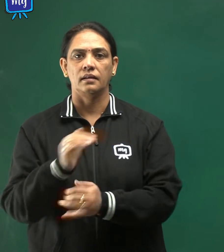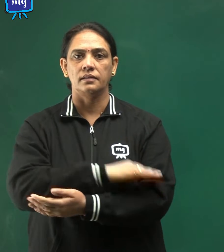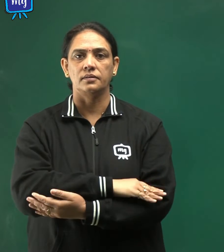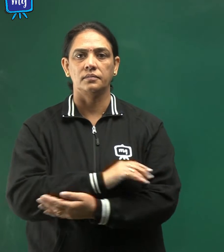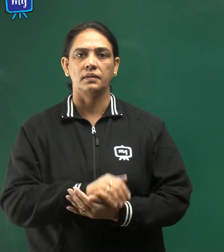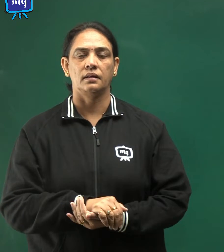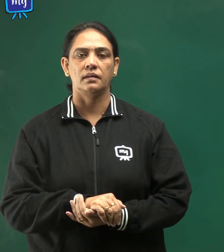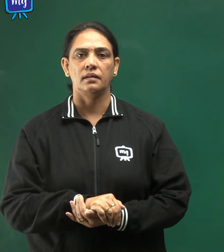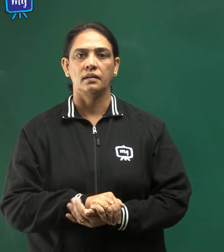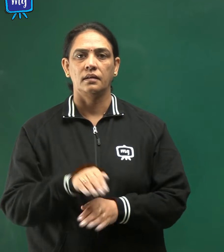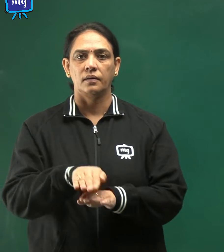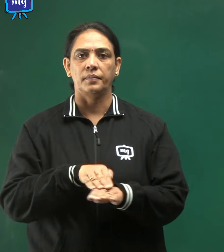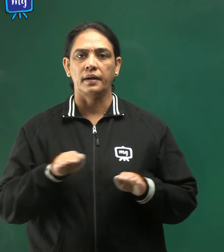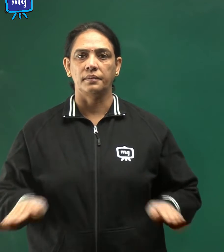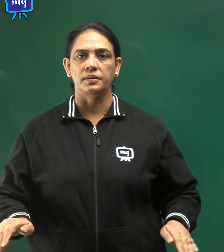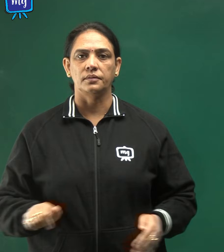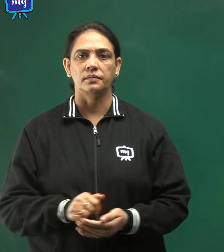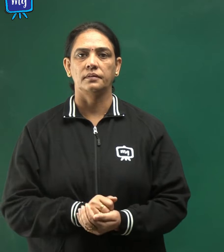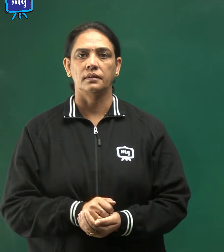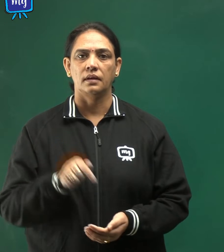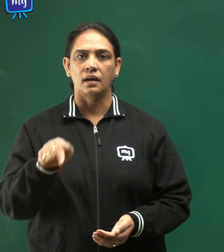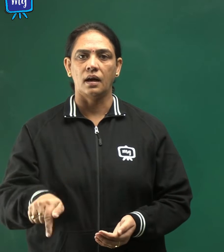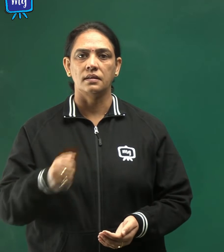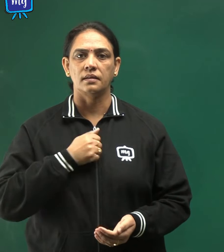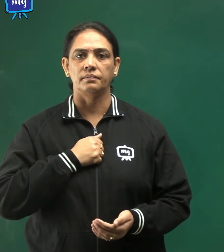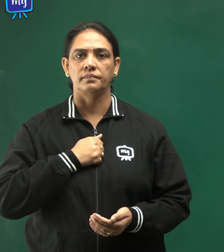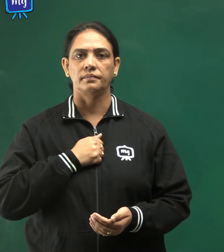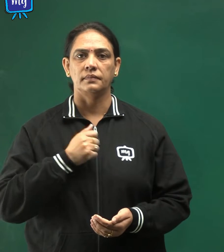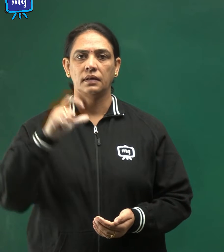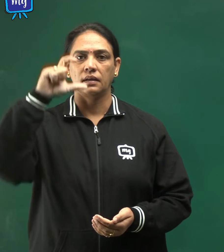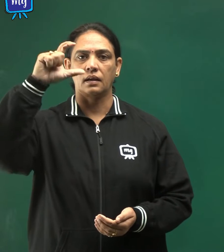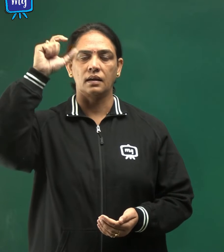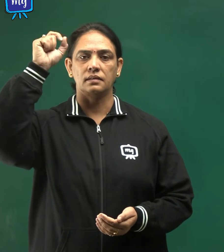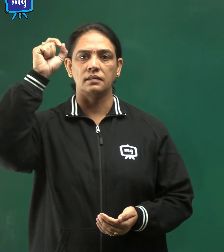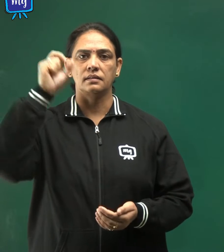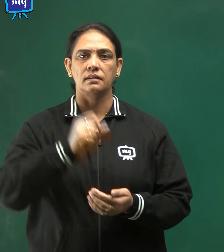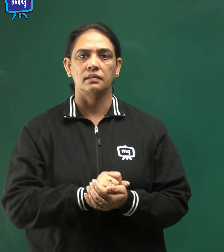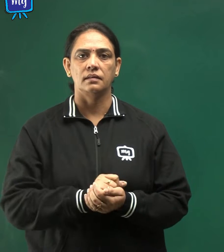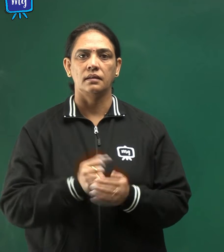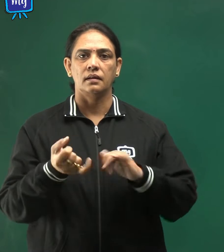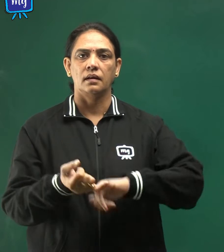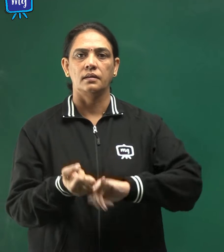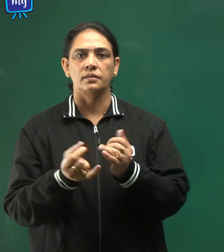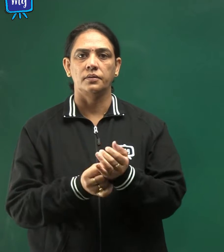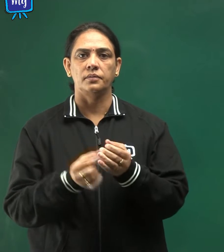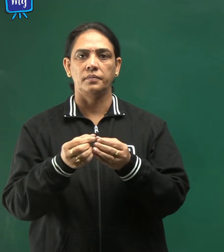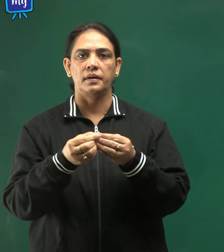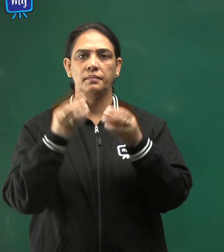मैम। प्यारे बच्चों, आज हम क्लास 10 विषय गणित